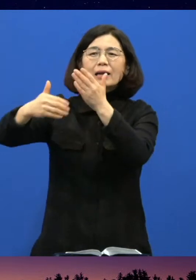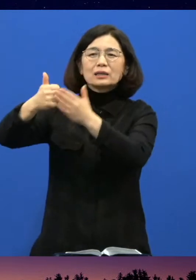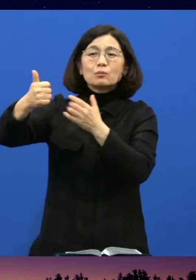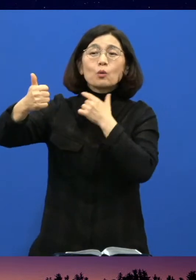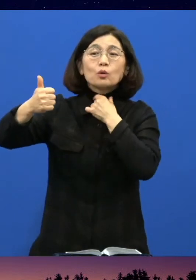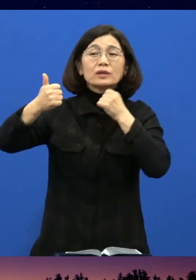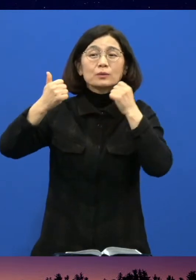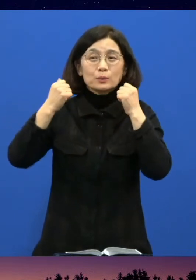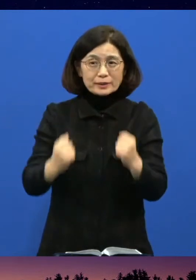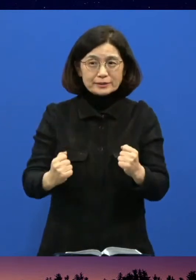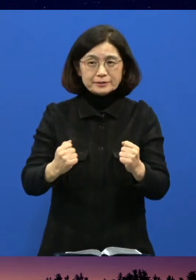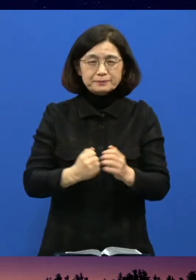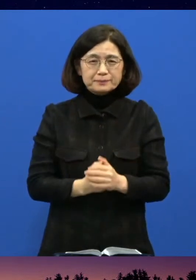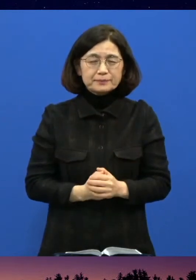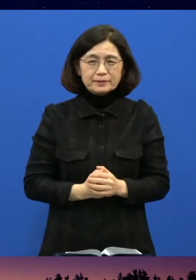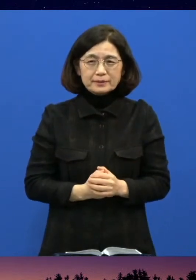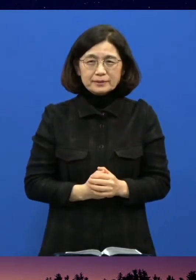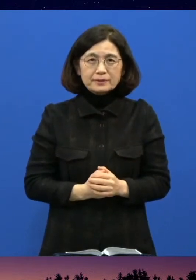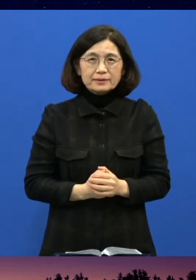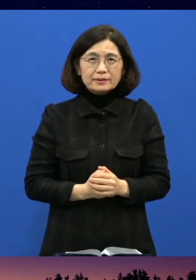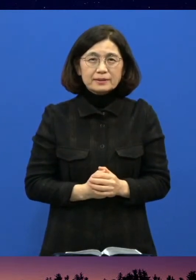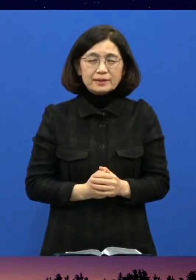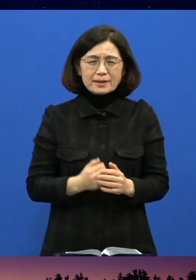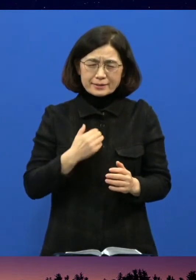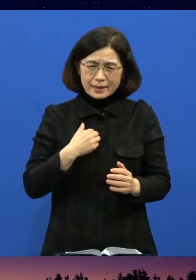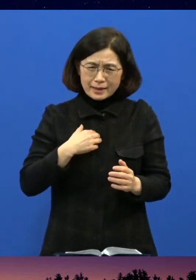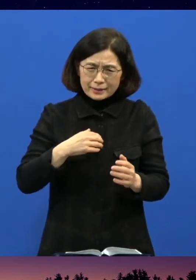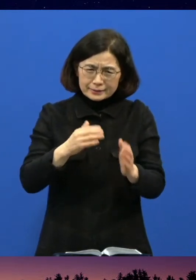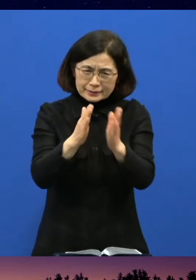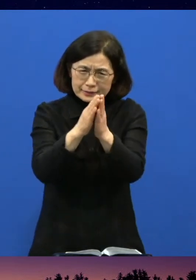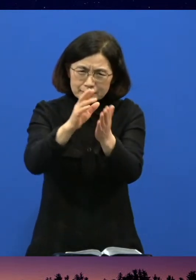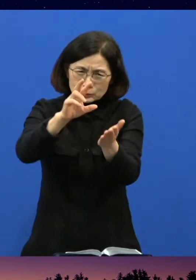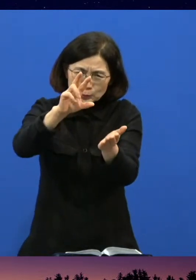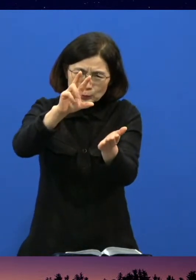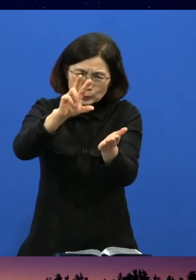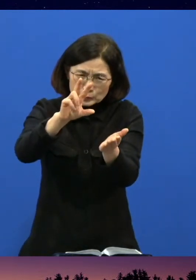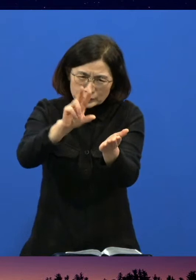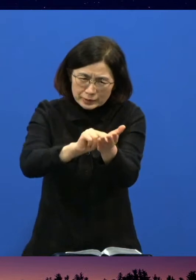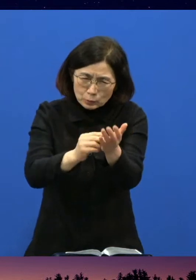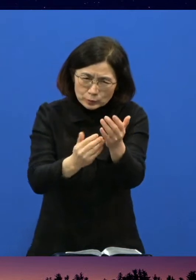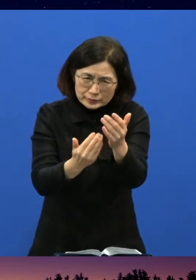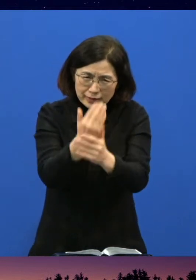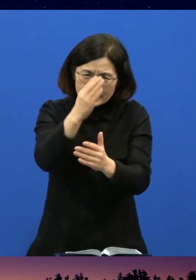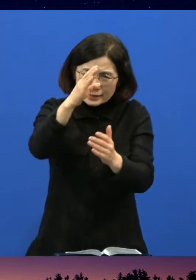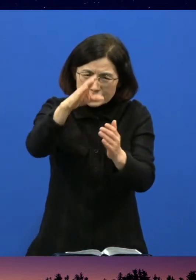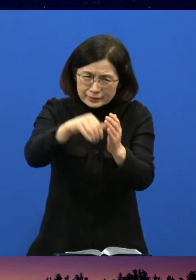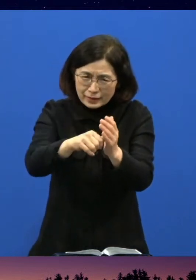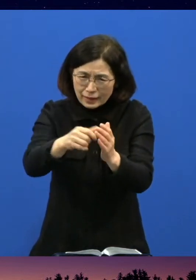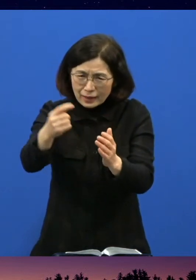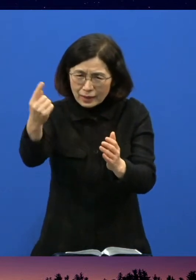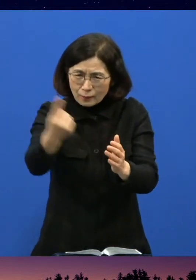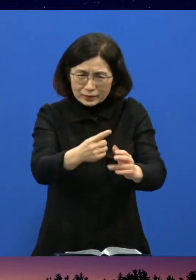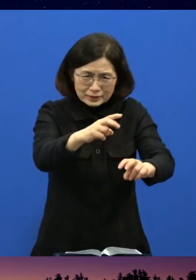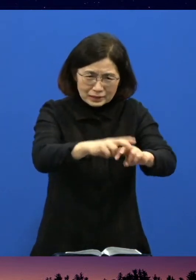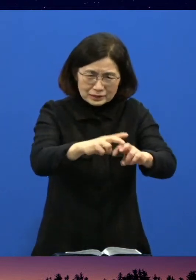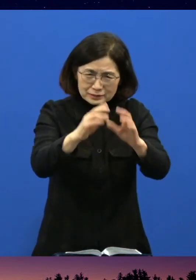어떤 구할 것이 있을 때만의 기도가 아니라는 거예요, 여러분. 그래서 지속적인,